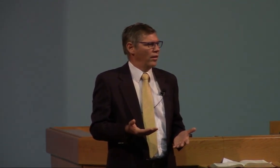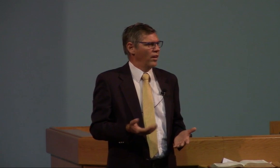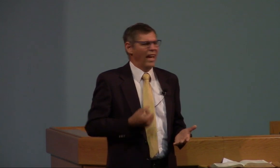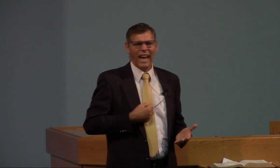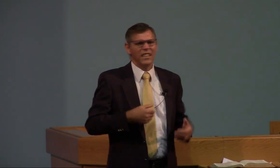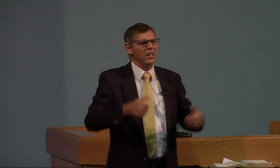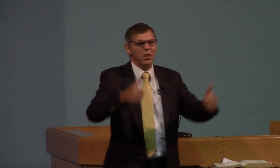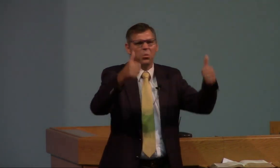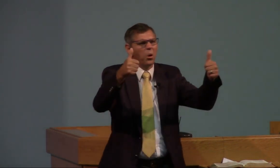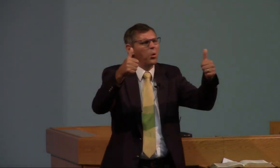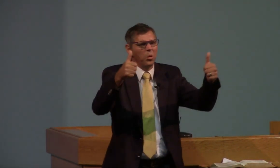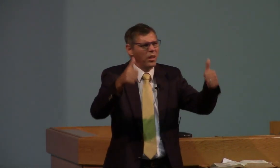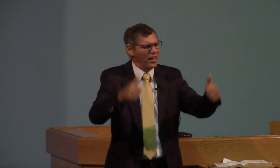ek is nie so goed nie.